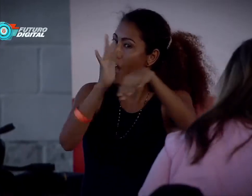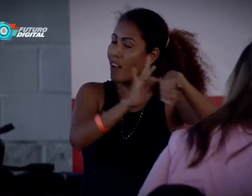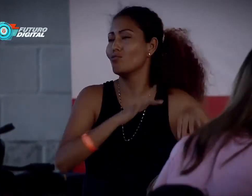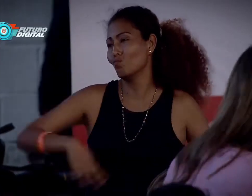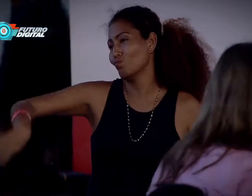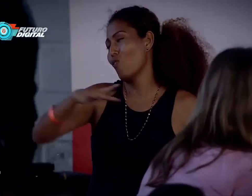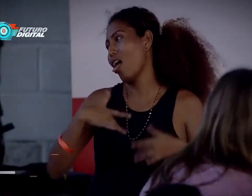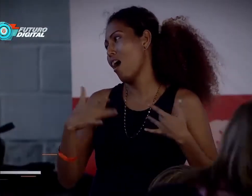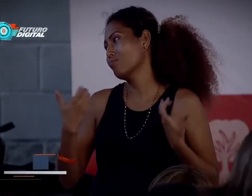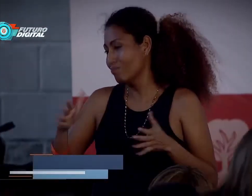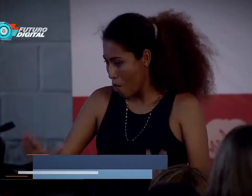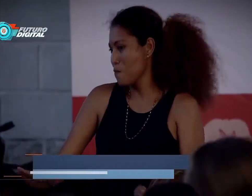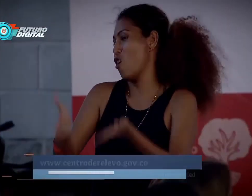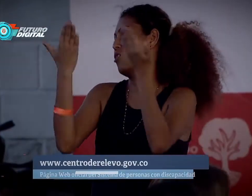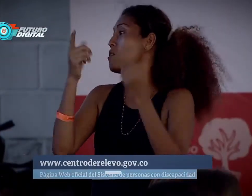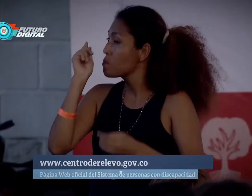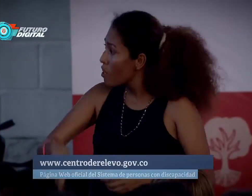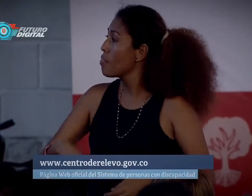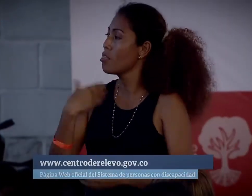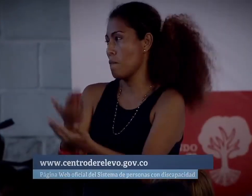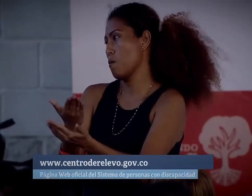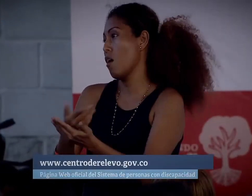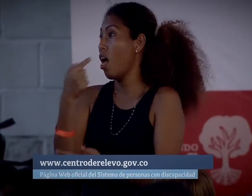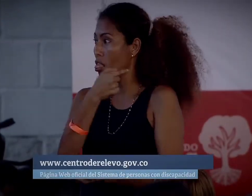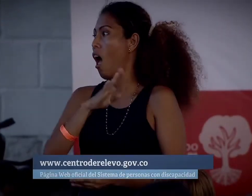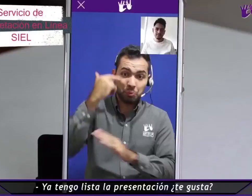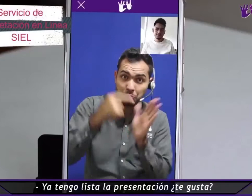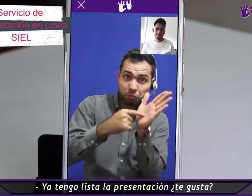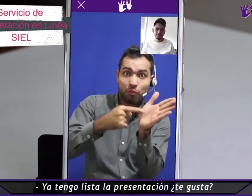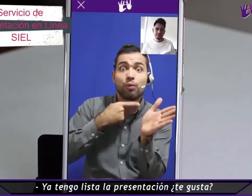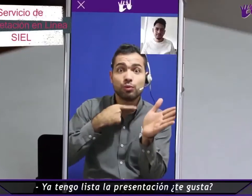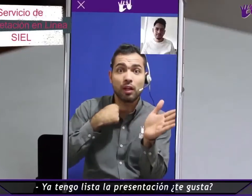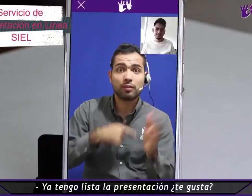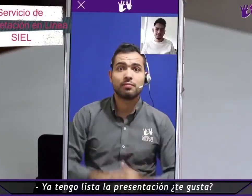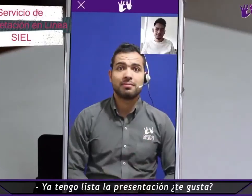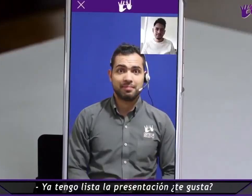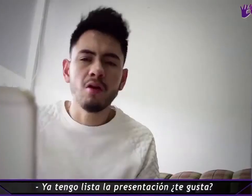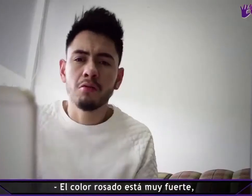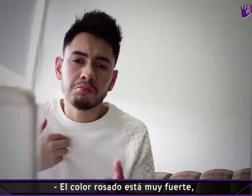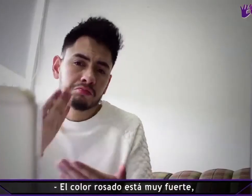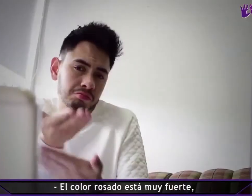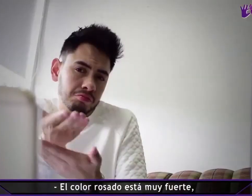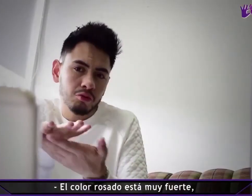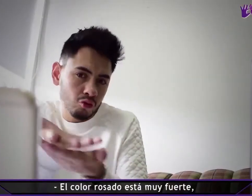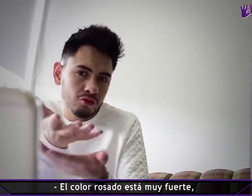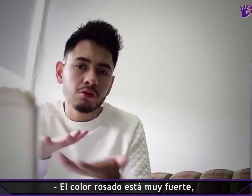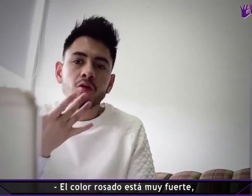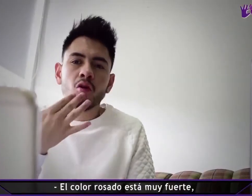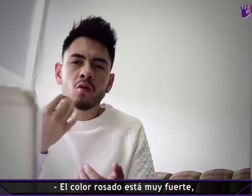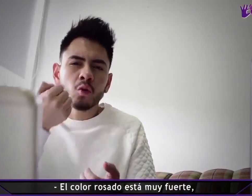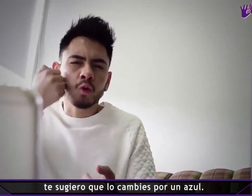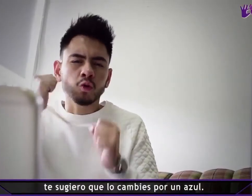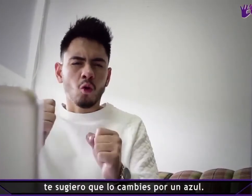la familia y también dentro de las entidades en las que nos podemos comunicar de forma más fácil y efectiva. El Centro de Relevo no solo permite